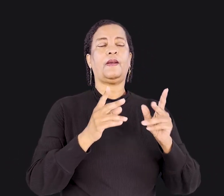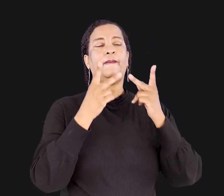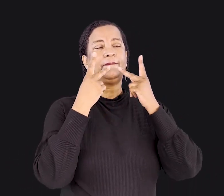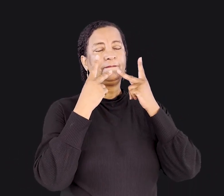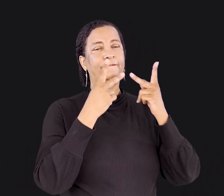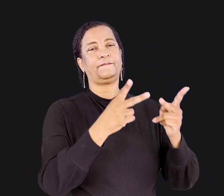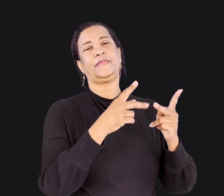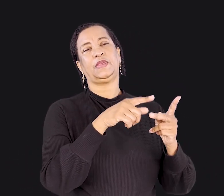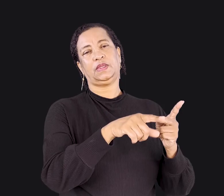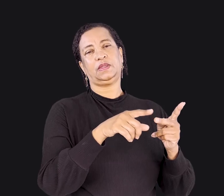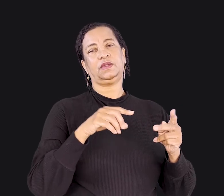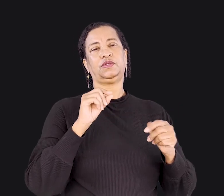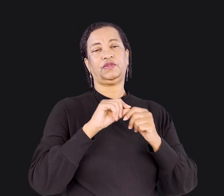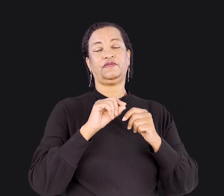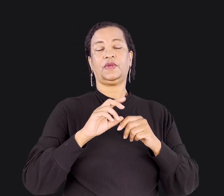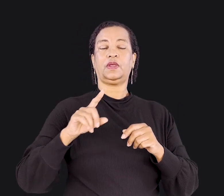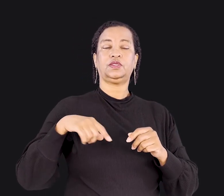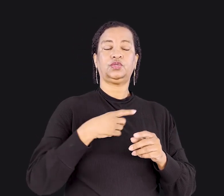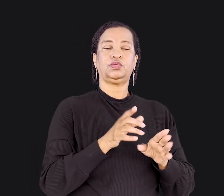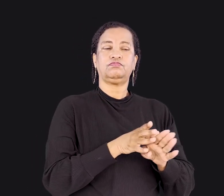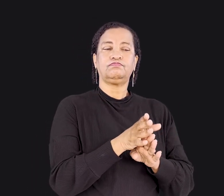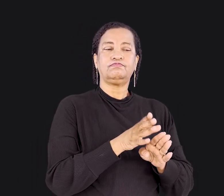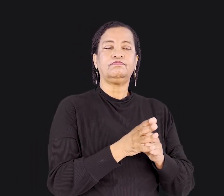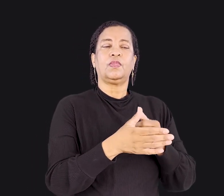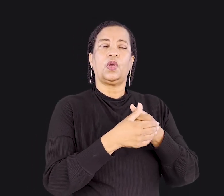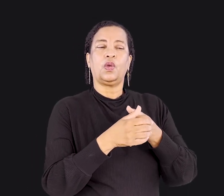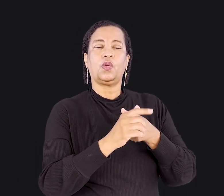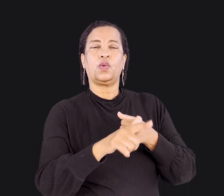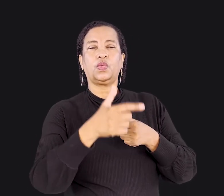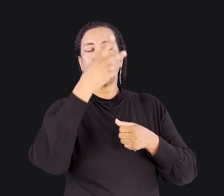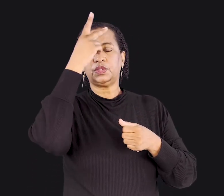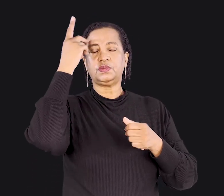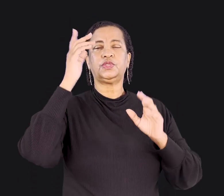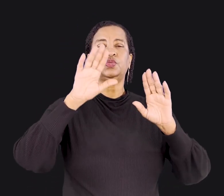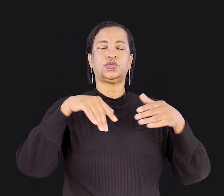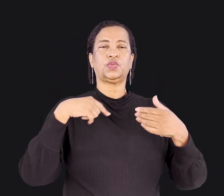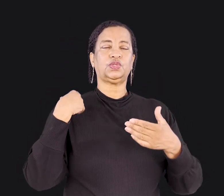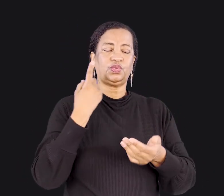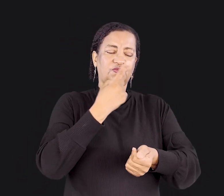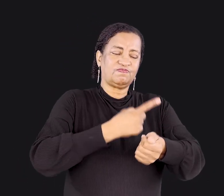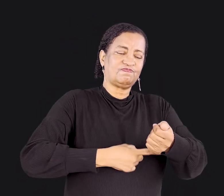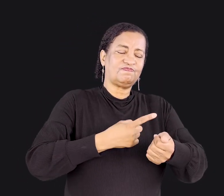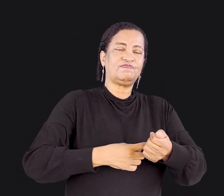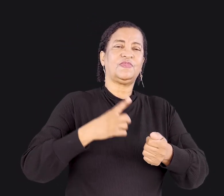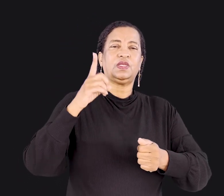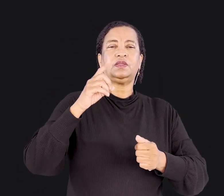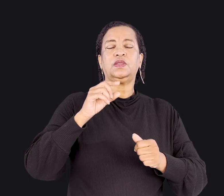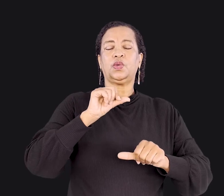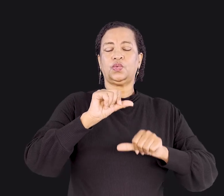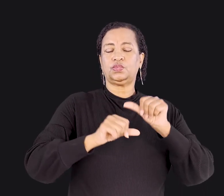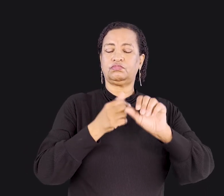que nos torna habilitados para consolar outros? Quando somos feridos, Deus transforma nossa dor numa